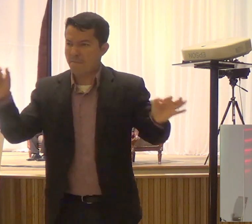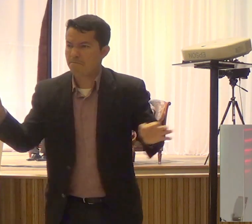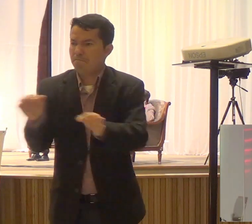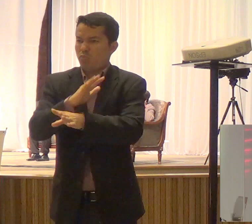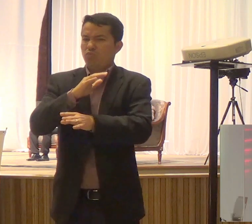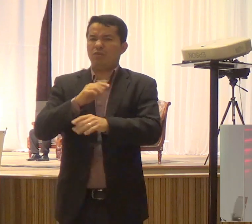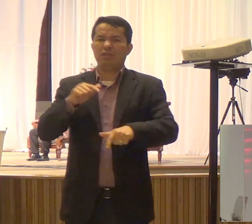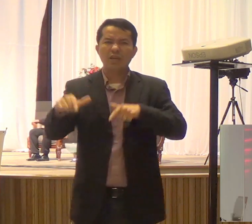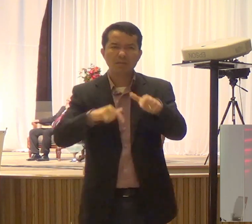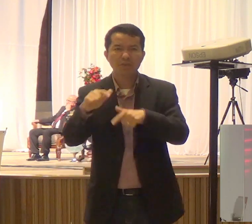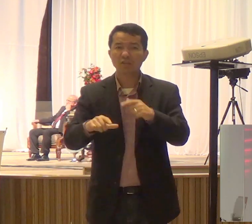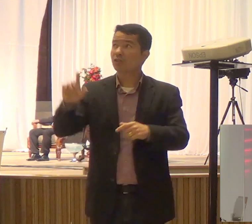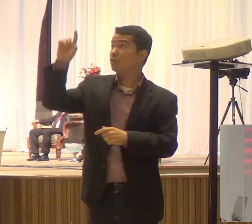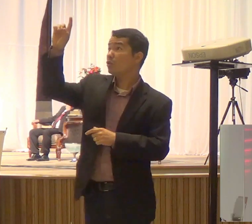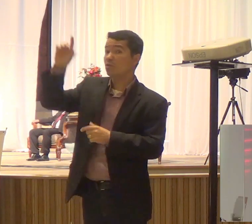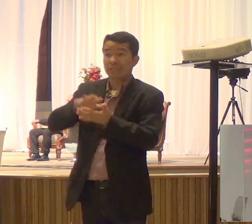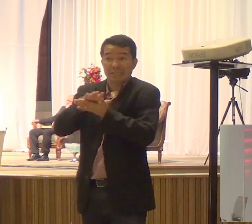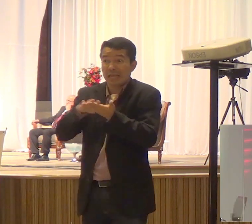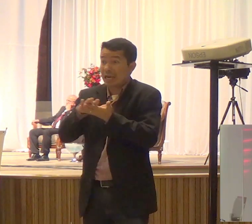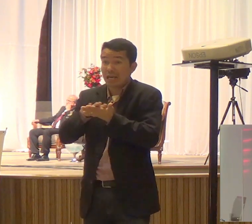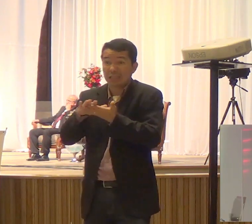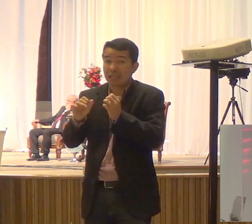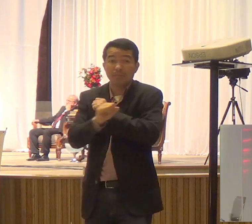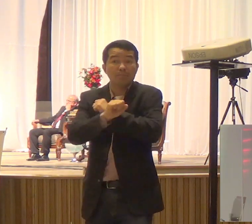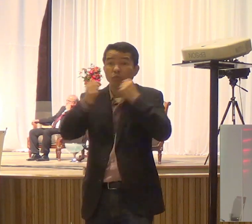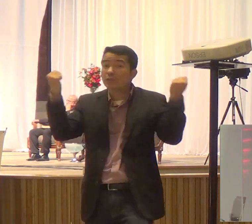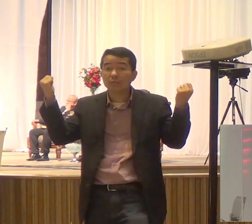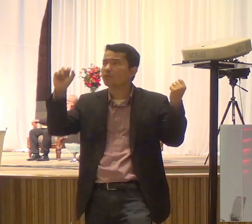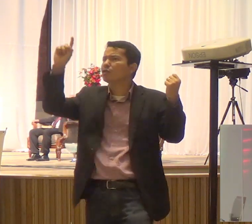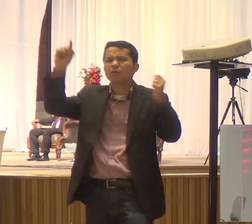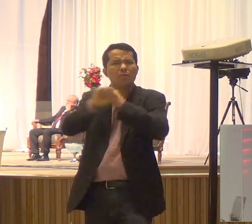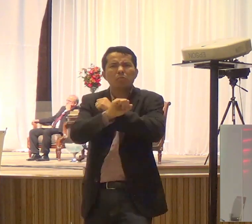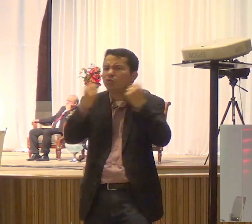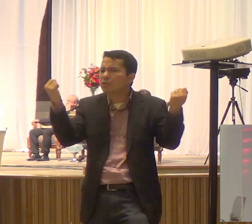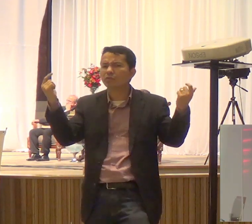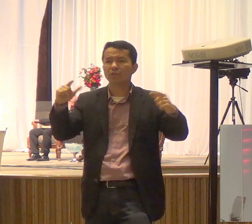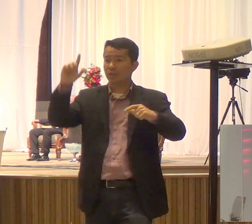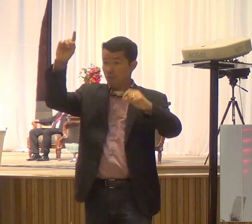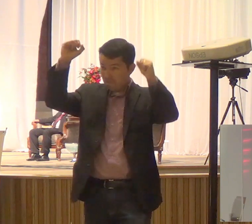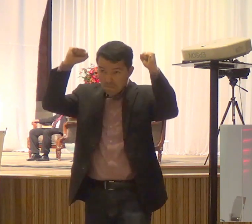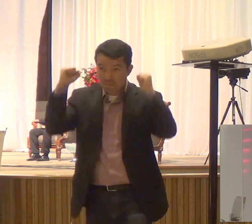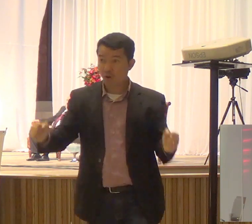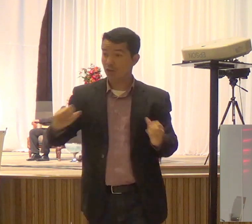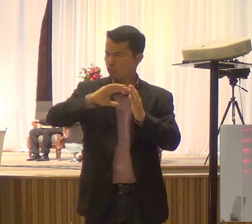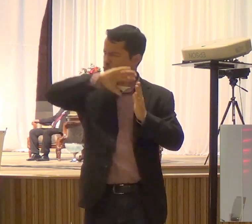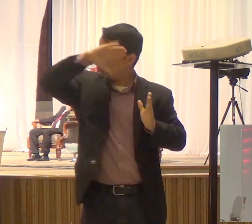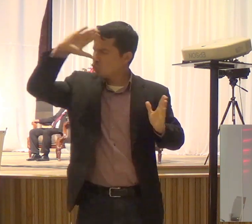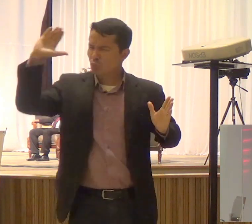possa fazer na nossa vida, de que não há pecado ou desvio tão grande que Ele não possa corrigir.